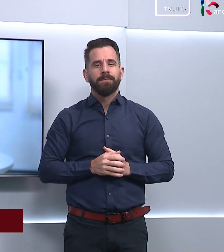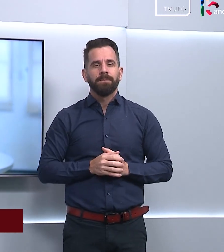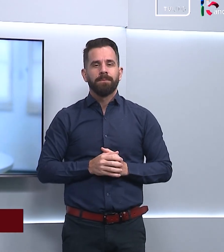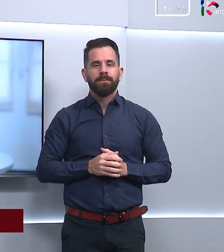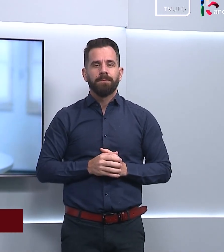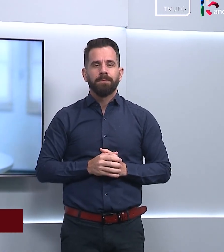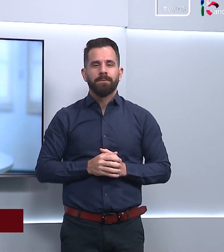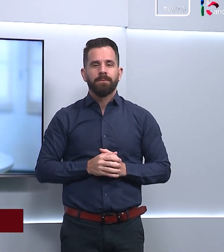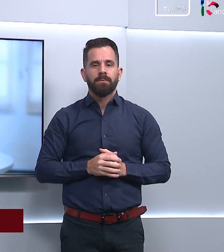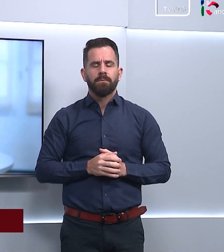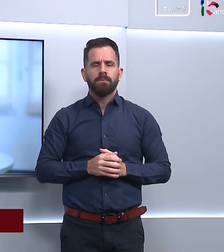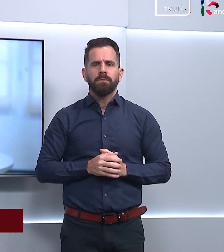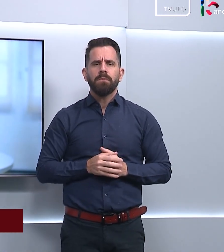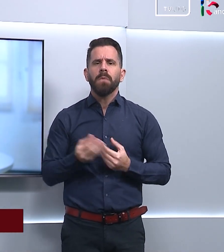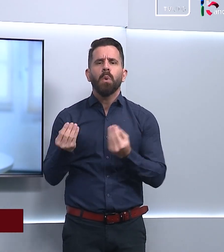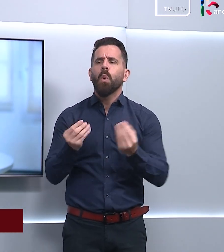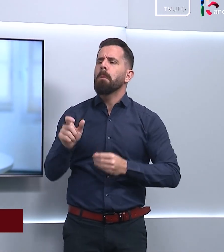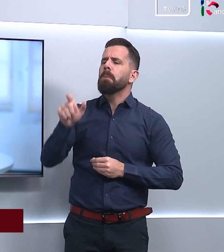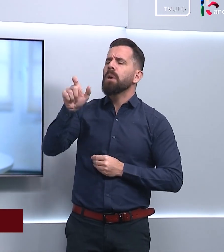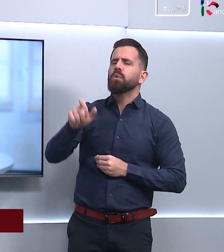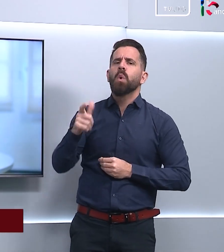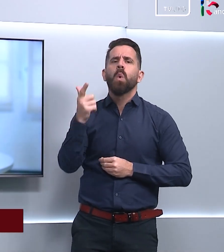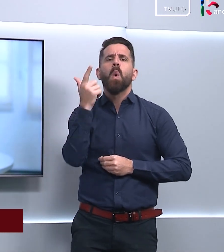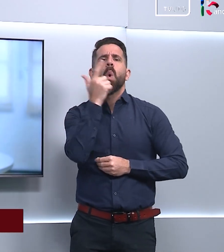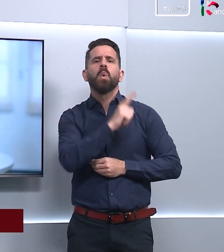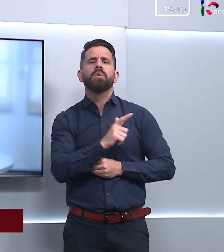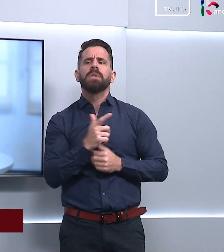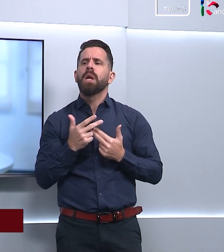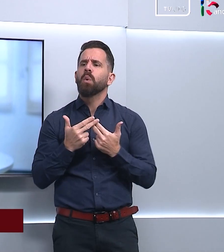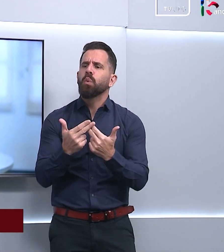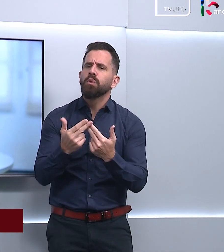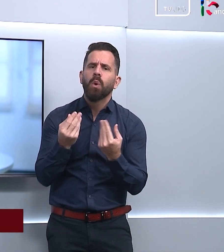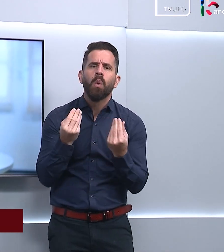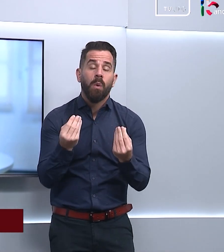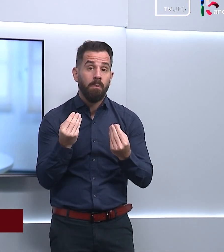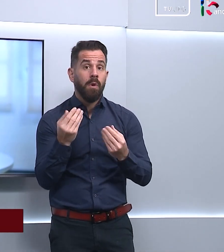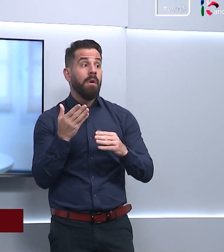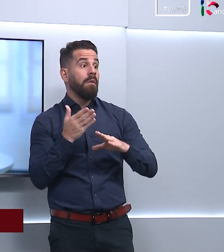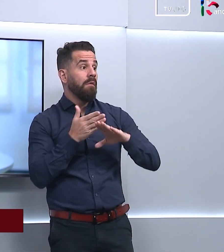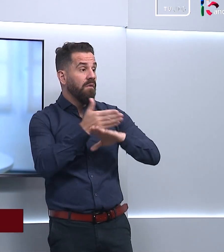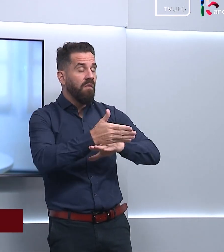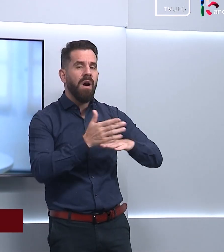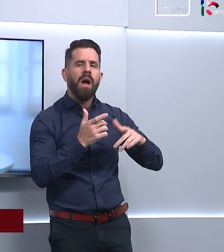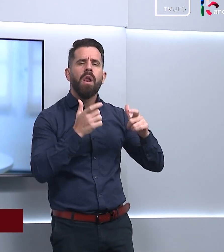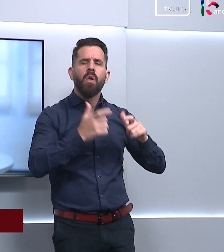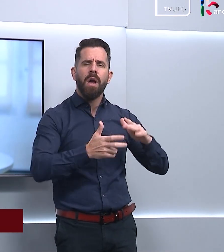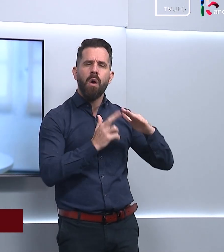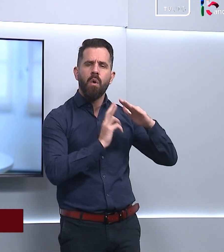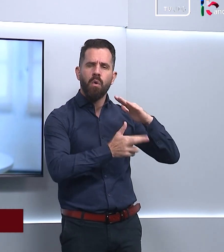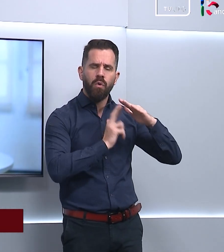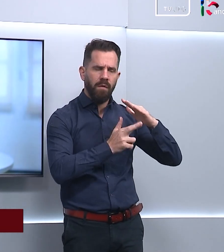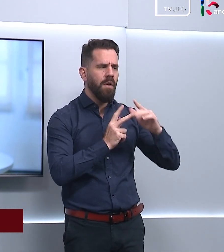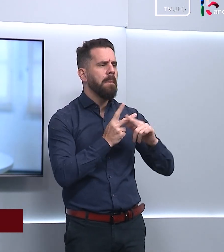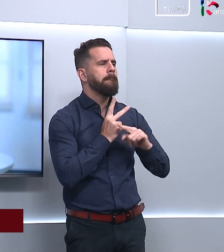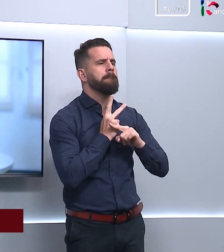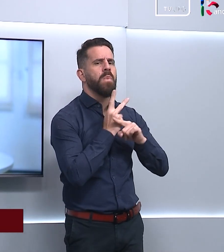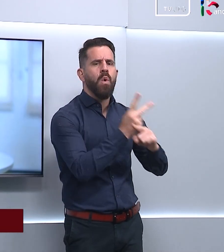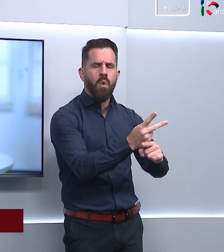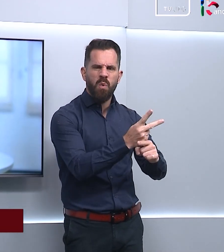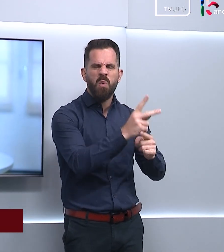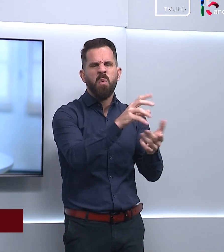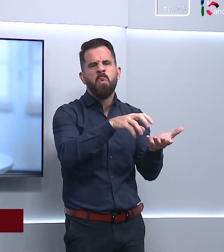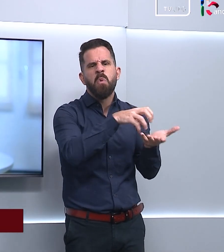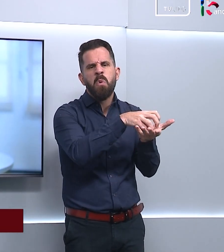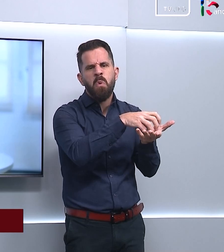Para ela utilizar, ela vai até a rodoviária, procura o guichê do município que